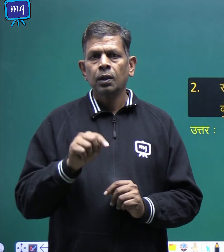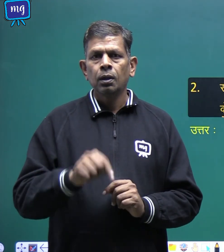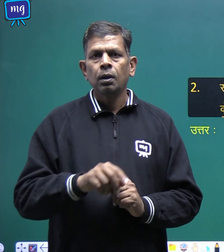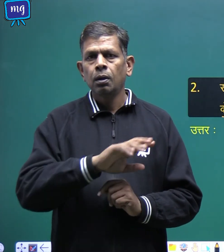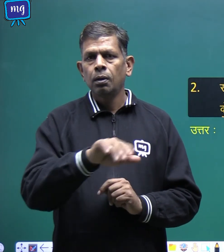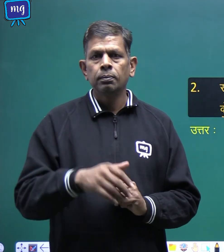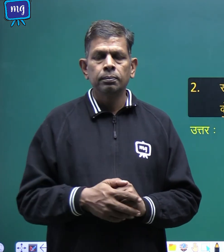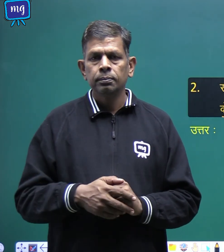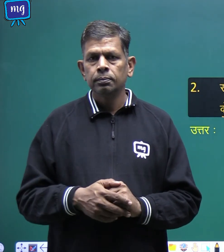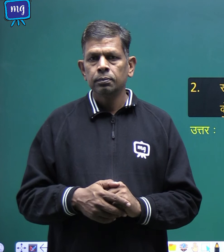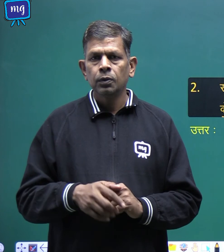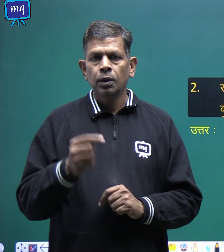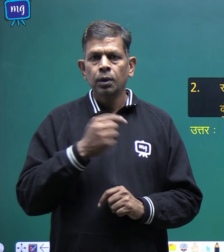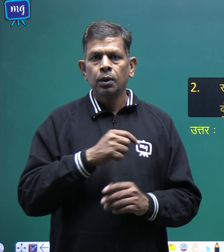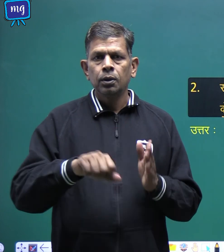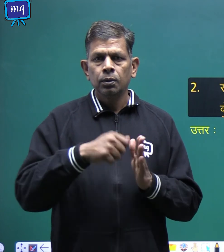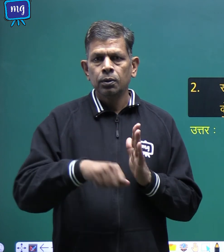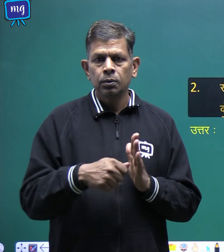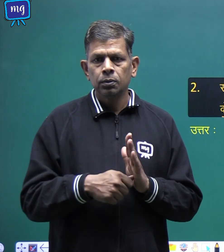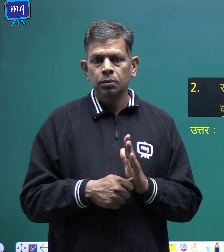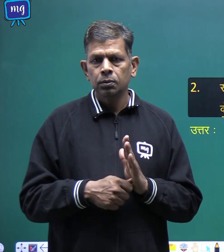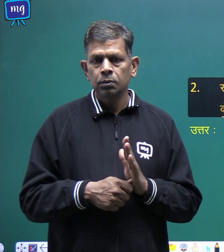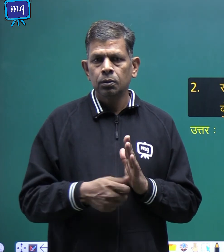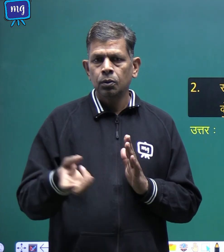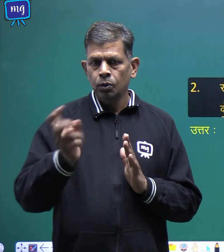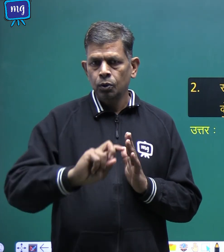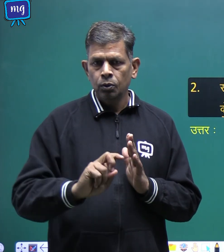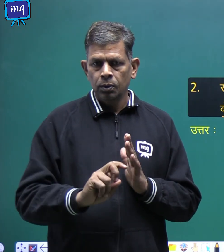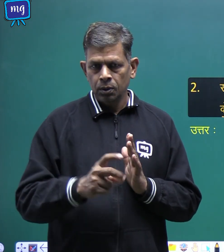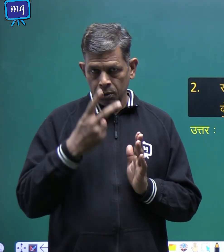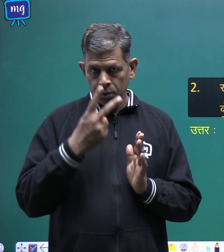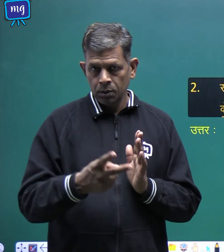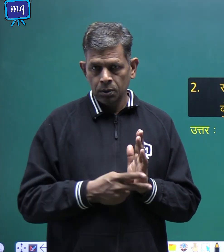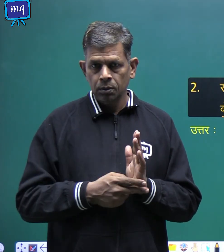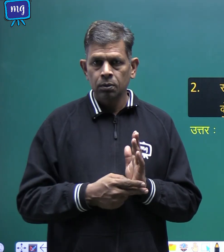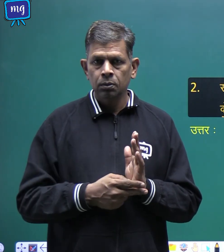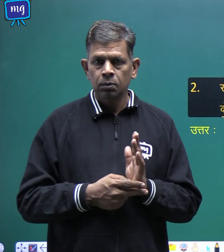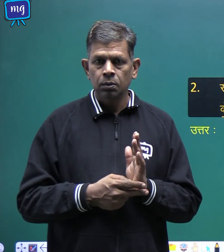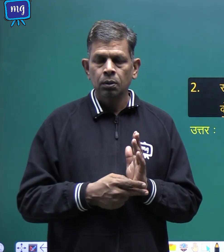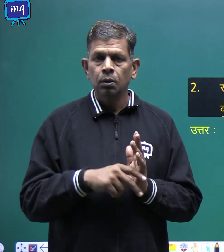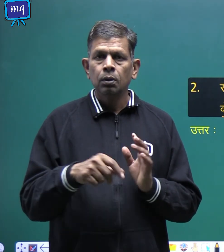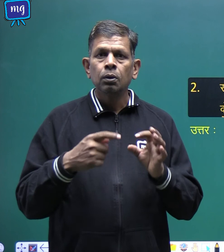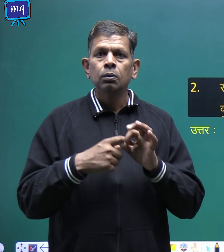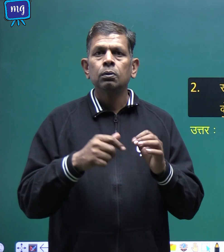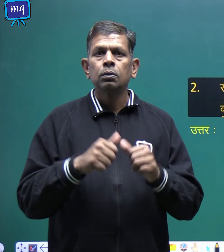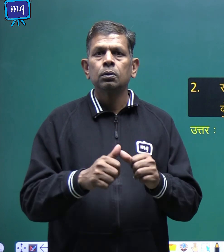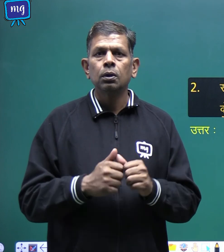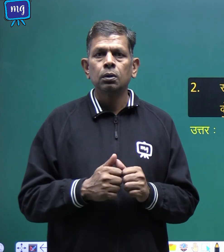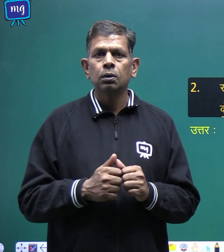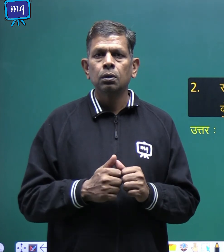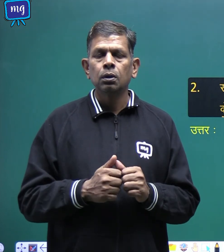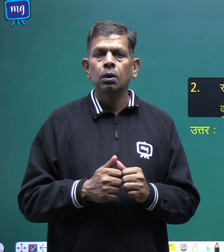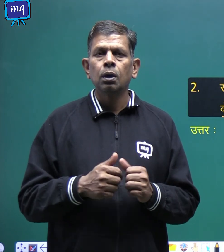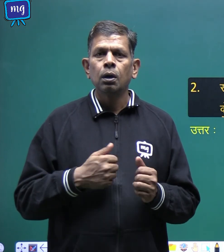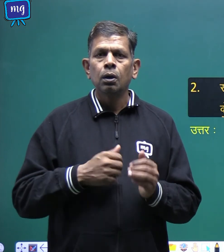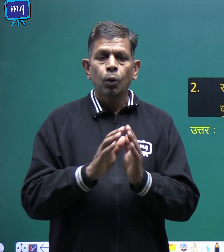आप इस वीडियो को दोबारा देखना, प्रश्न उत्तर